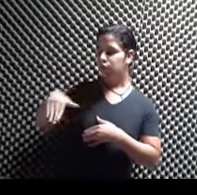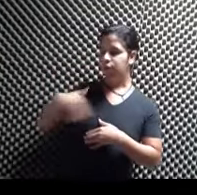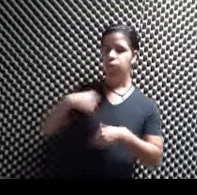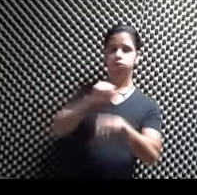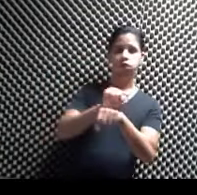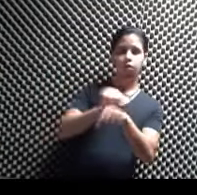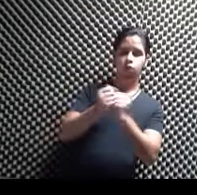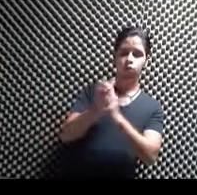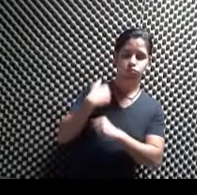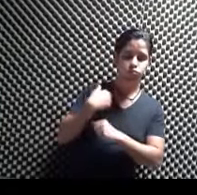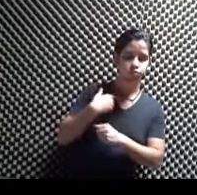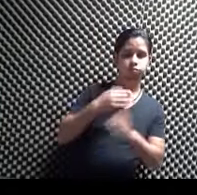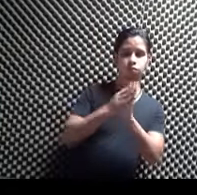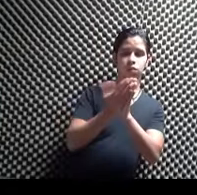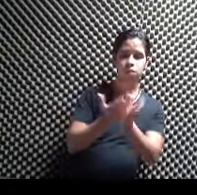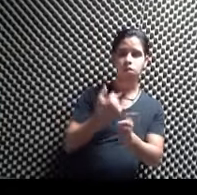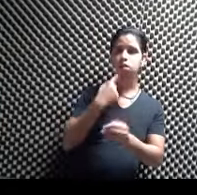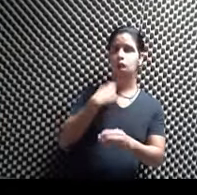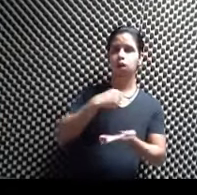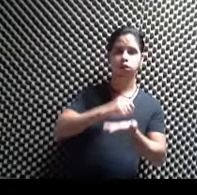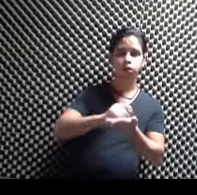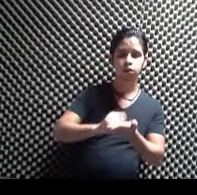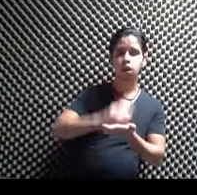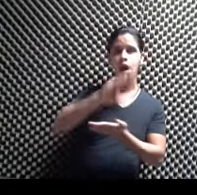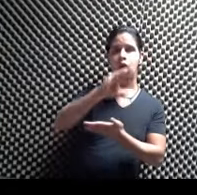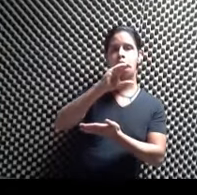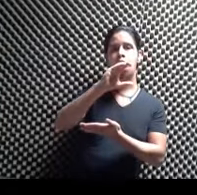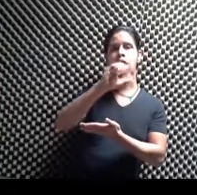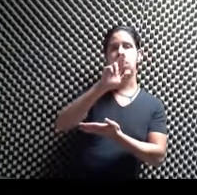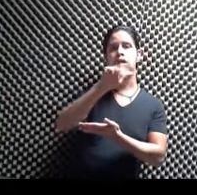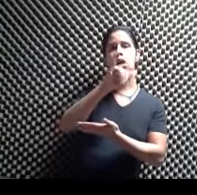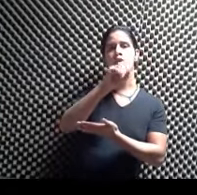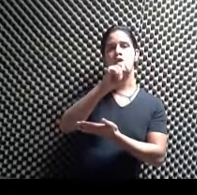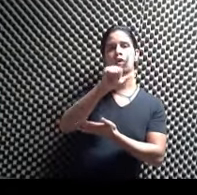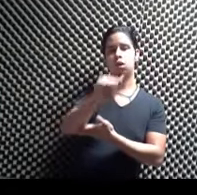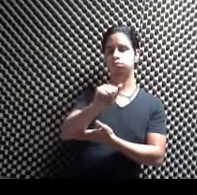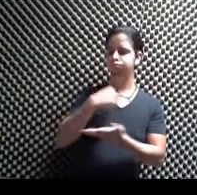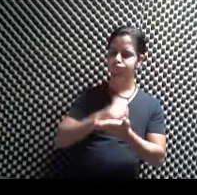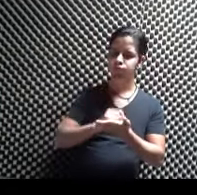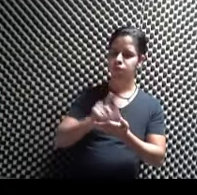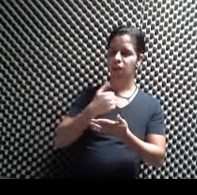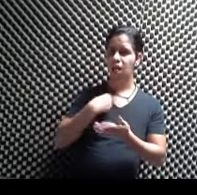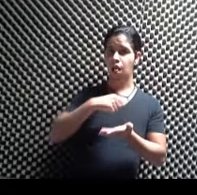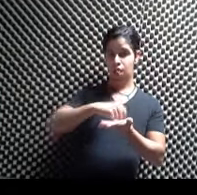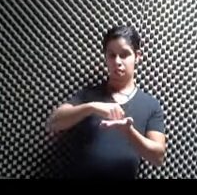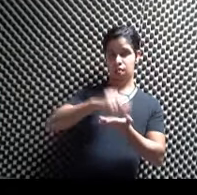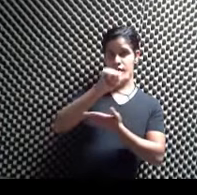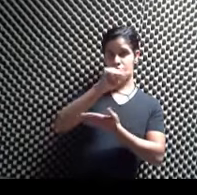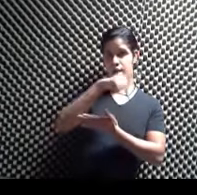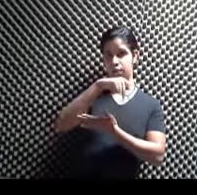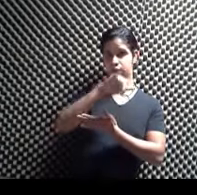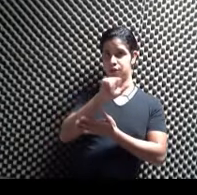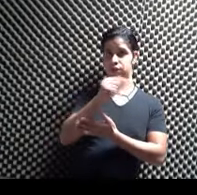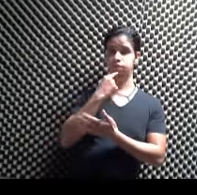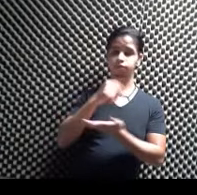¿Con qué las llenan? Exacto, mira. Las llenamos con libretas, crayolas, lápices, borras,